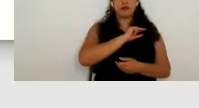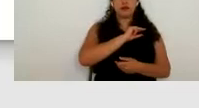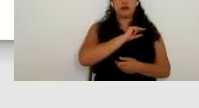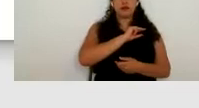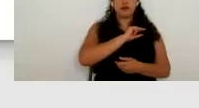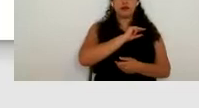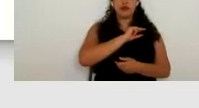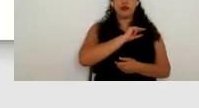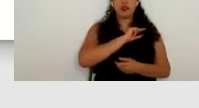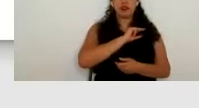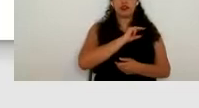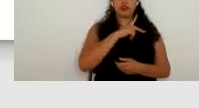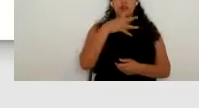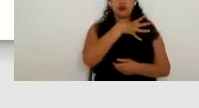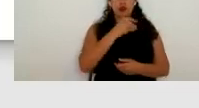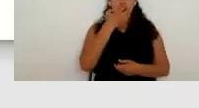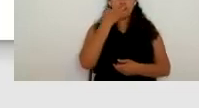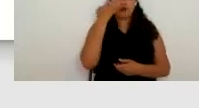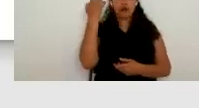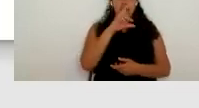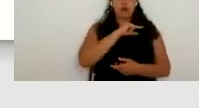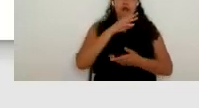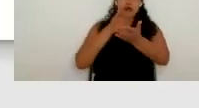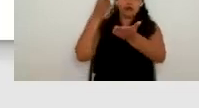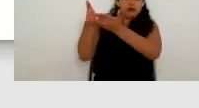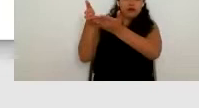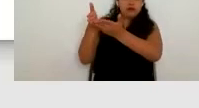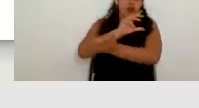hijos a una escuela privada tiene puestos los recursos